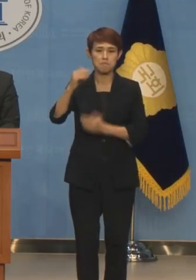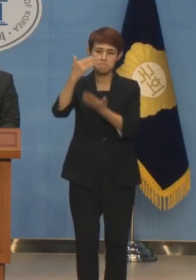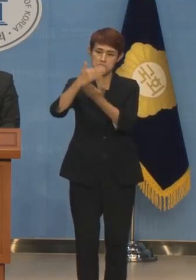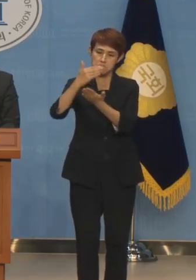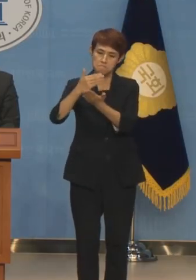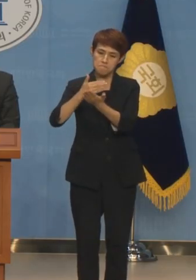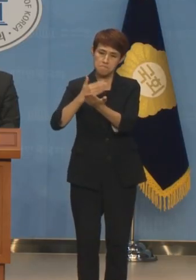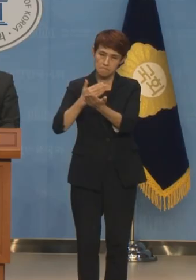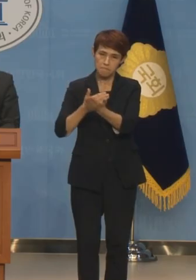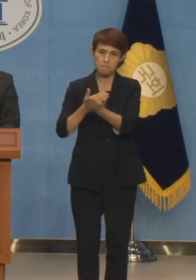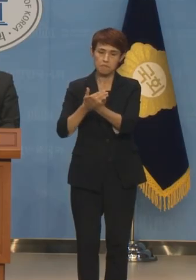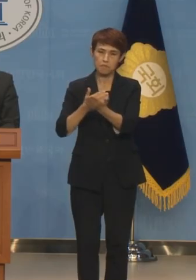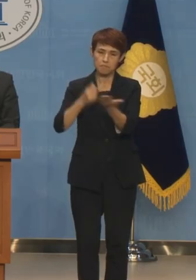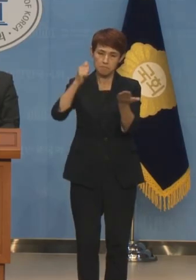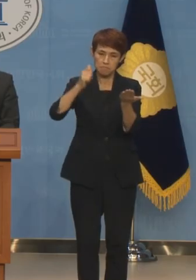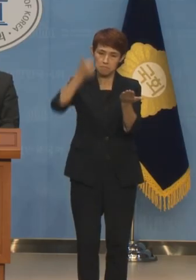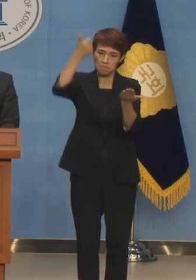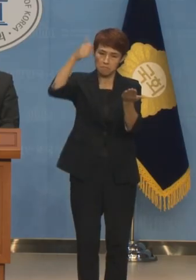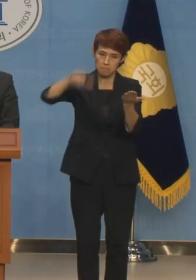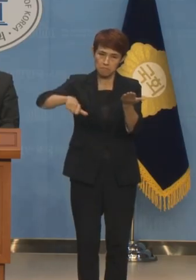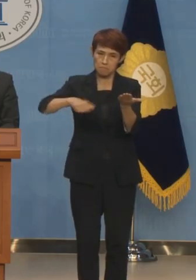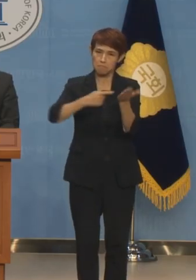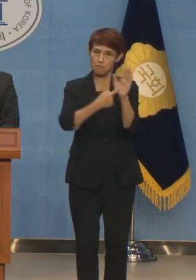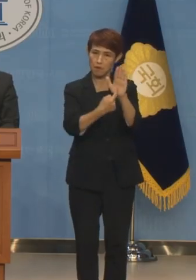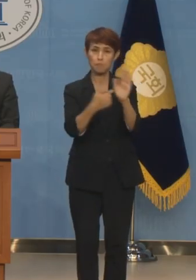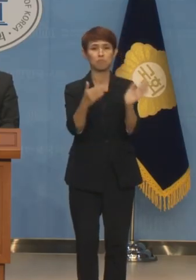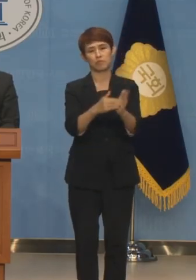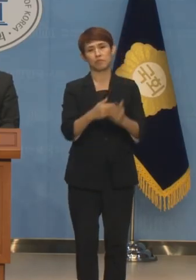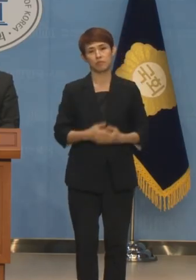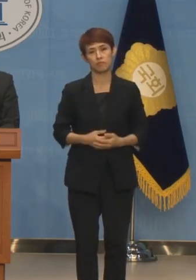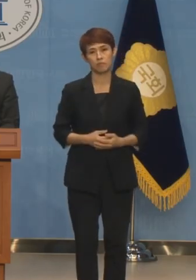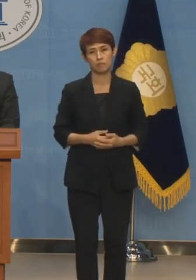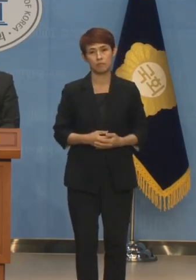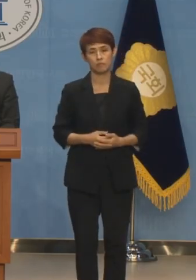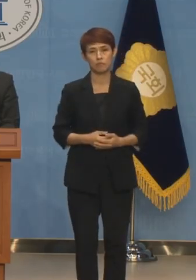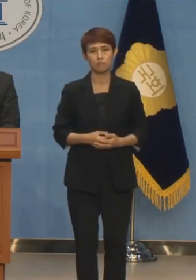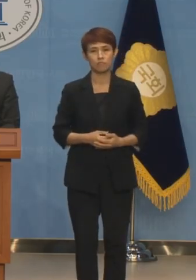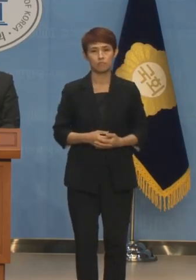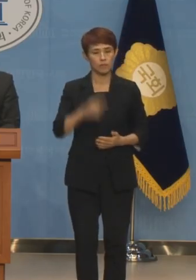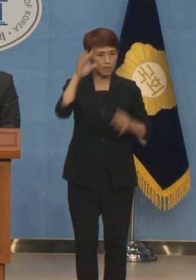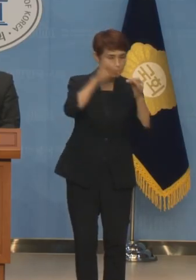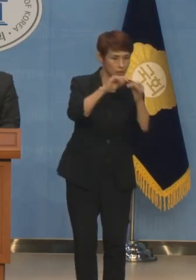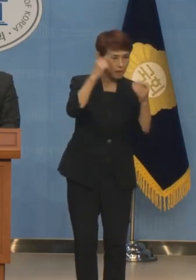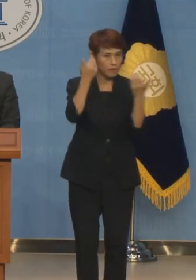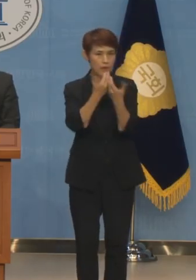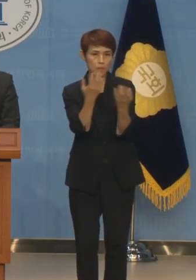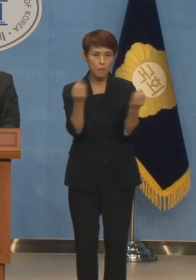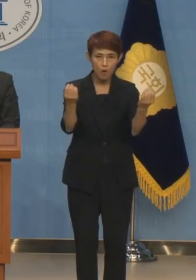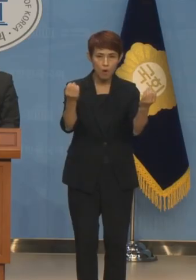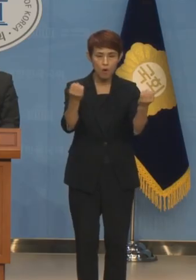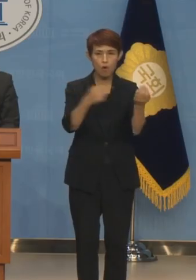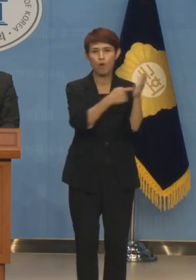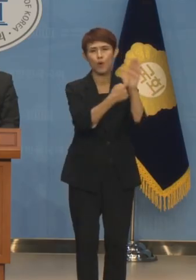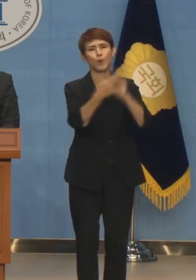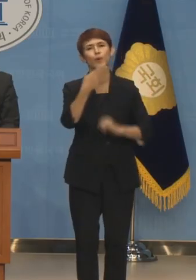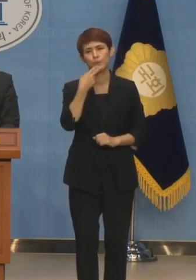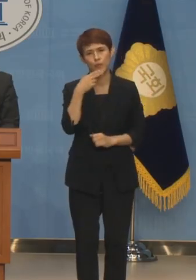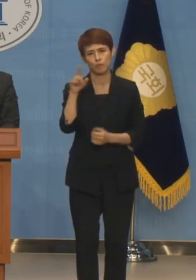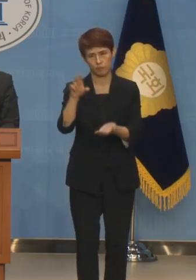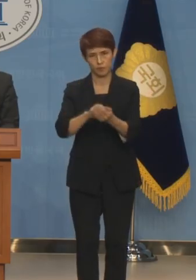안건별로 가결 여부만을 표시하고 있을 뿐 찬반 비율 등을 공시하고 있지